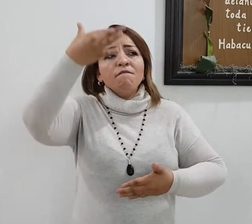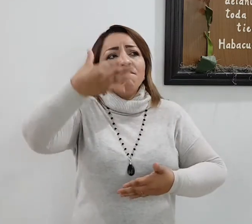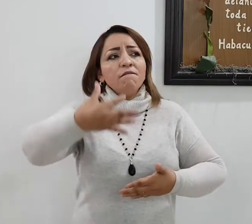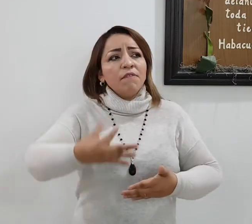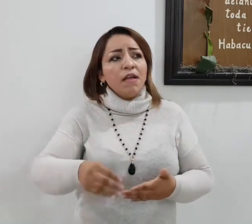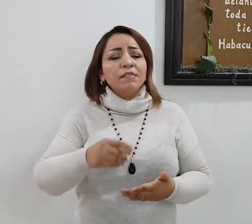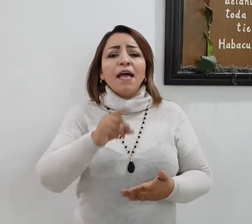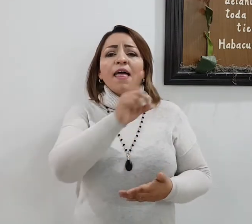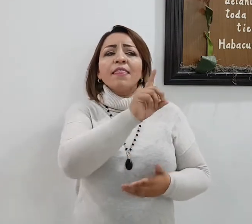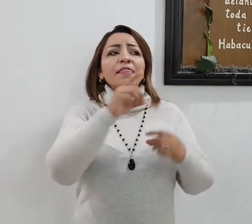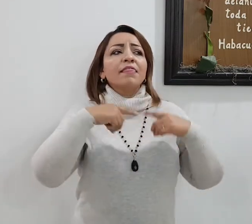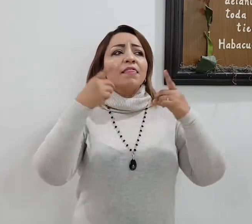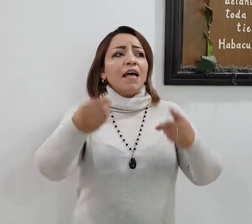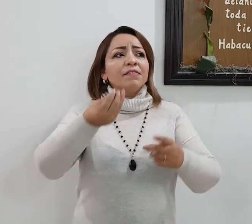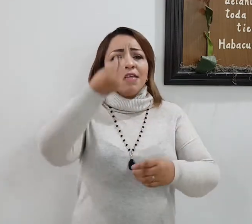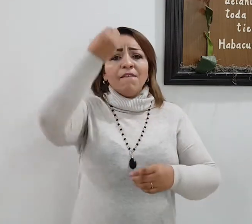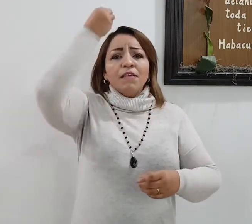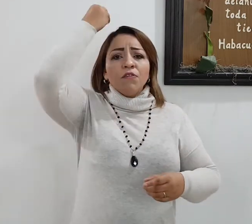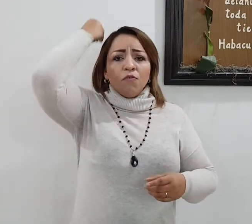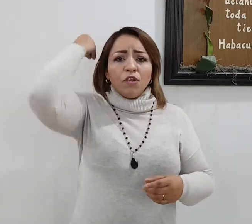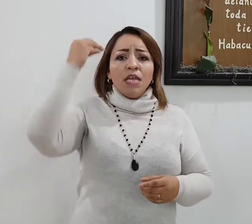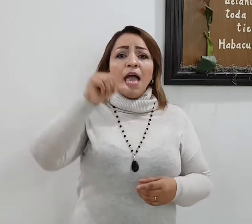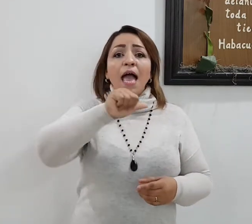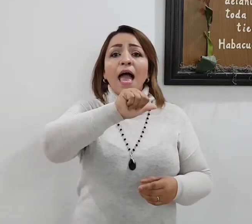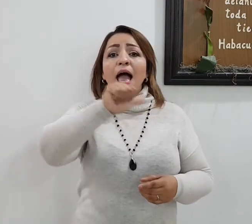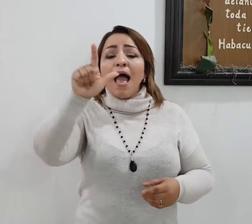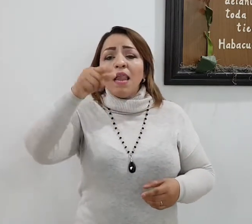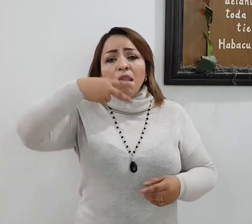preceptos del Señor son rectos. ¿Y qué producen?